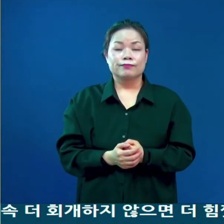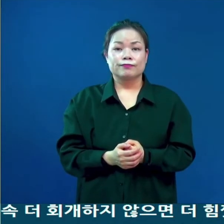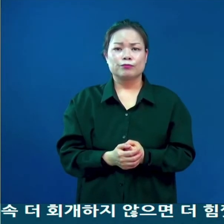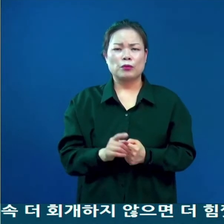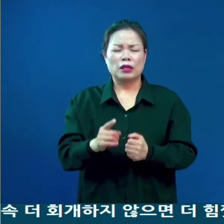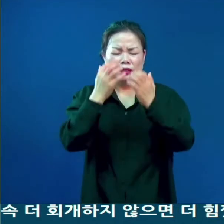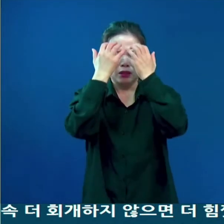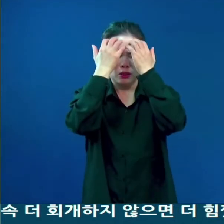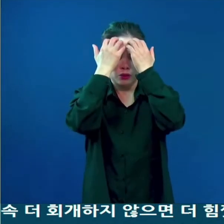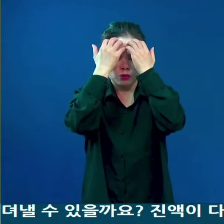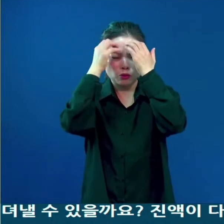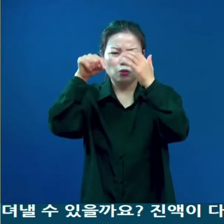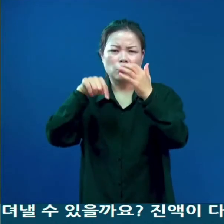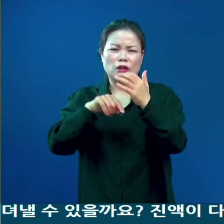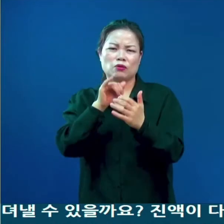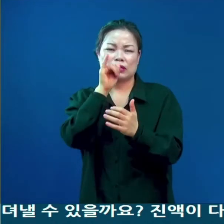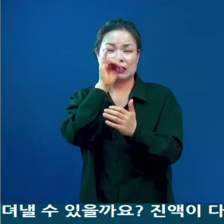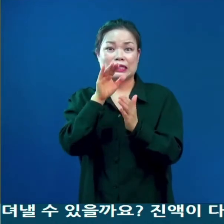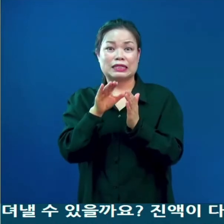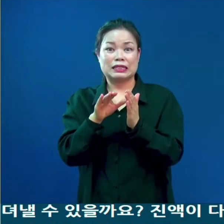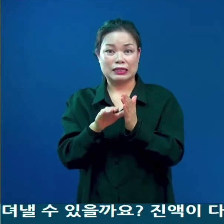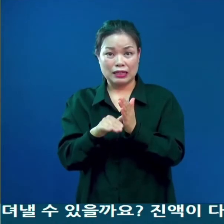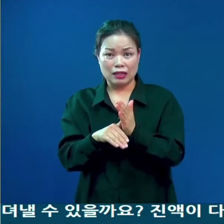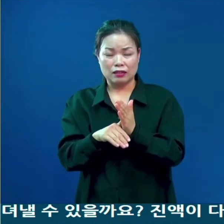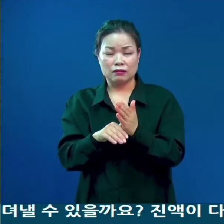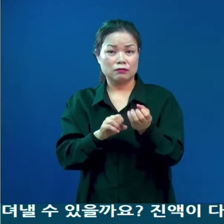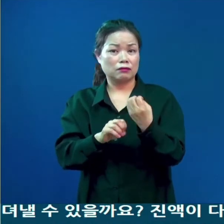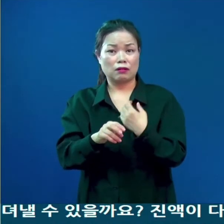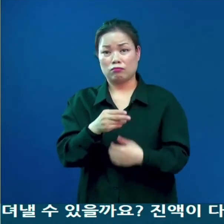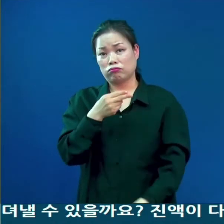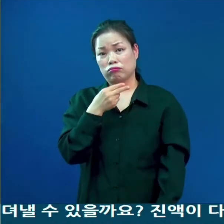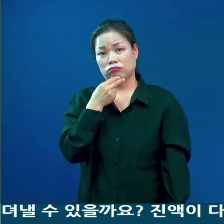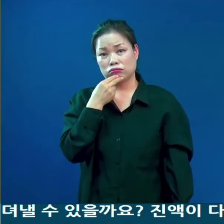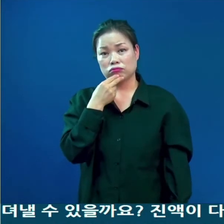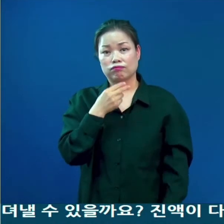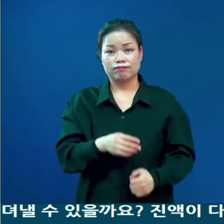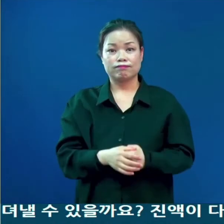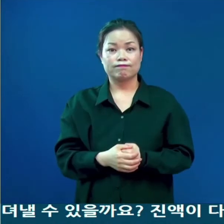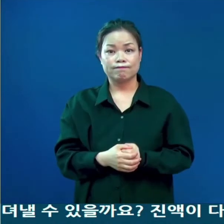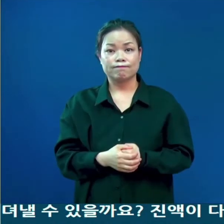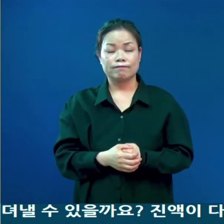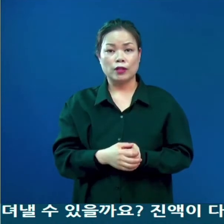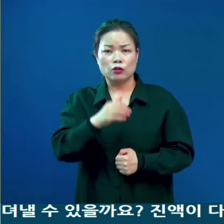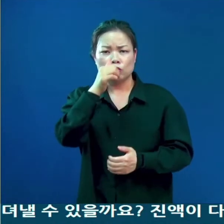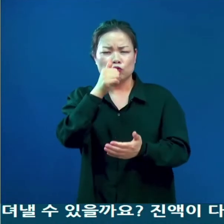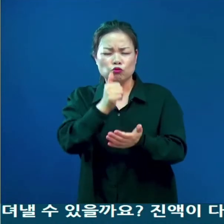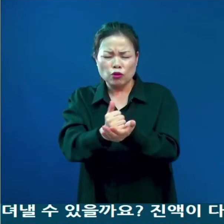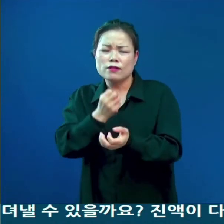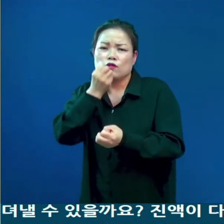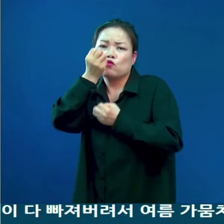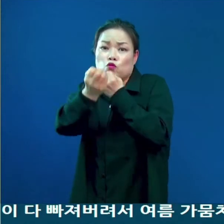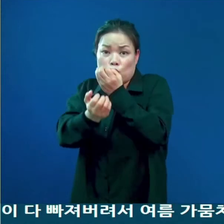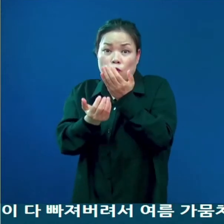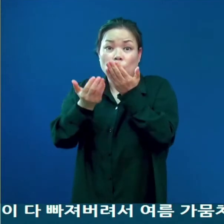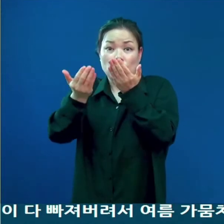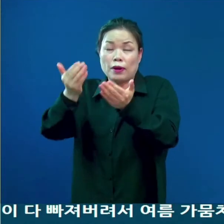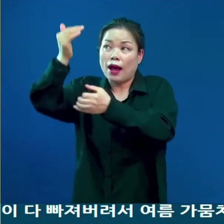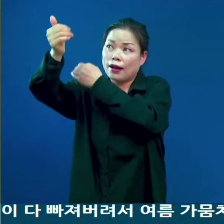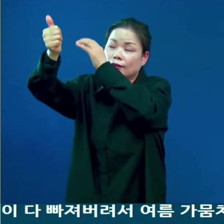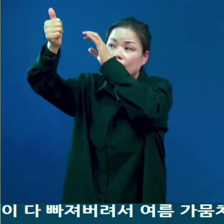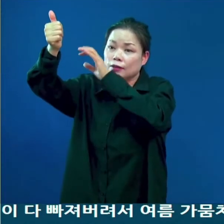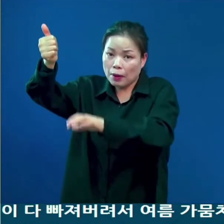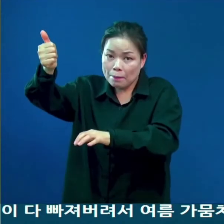이런 고통 가운데 있을 때는요, 답이 없습니다. 죄를 토설해야 돼요. 하나님